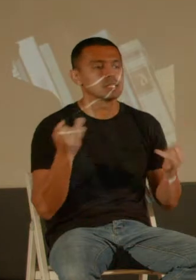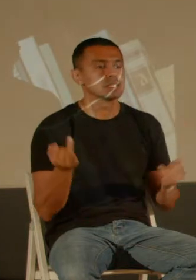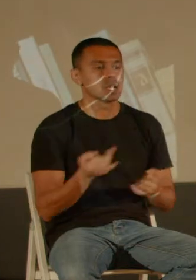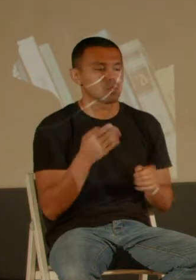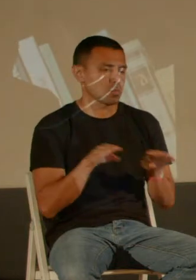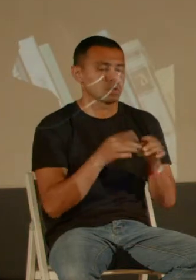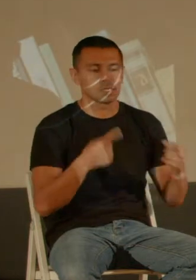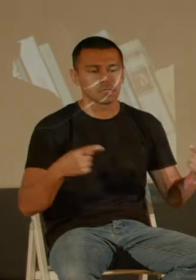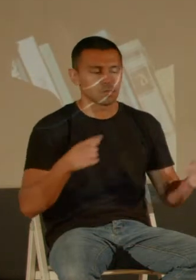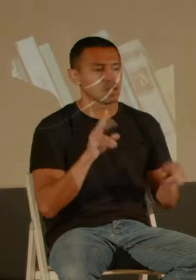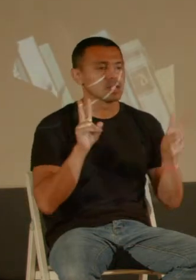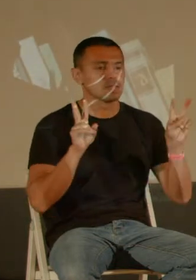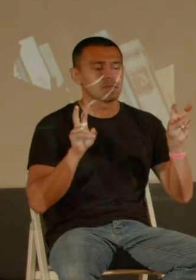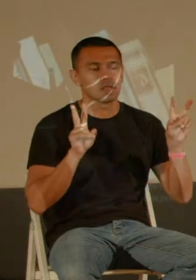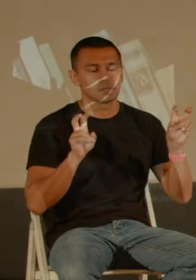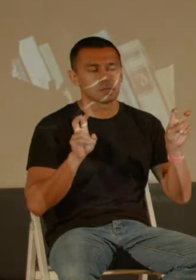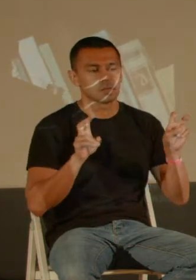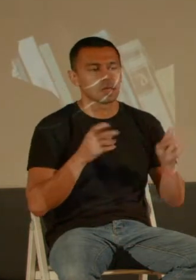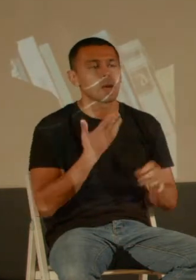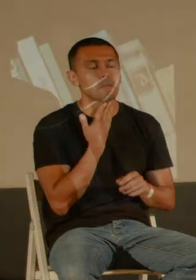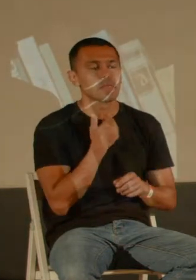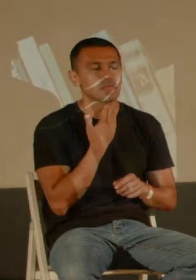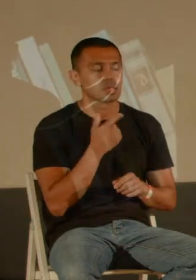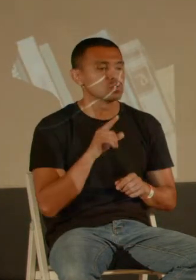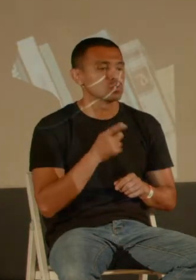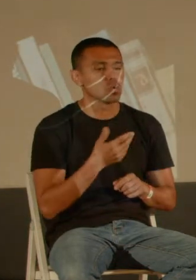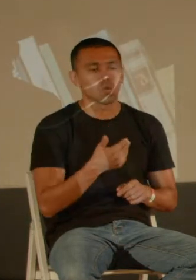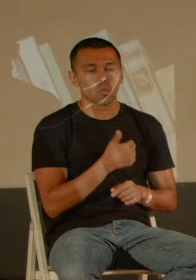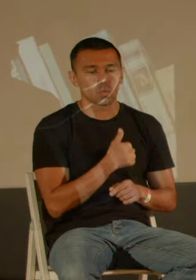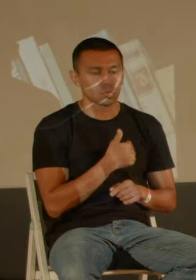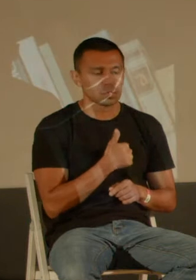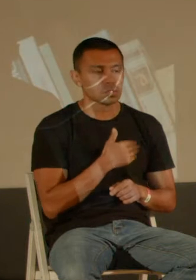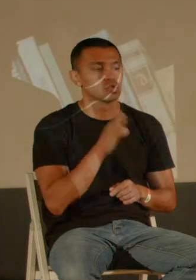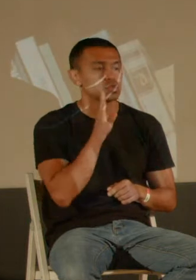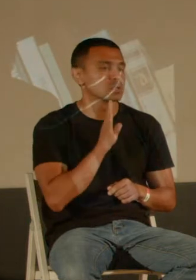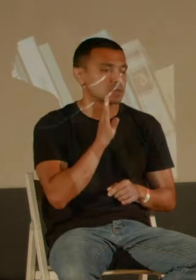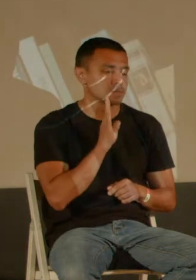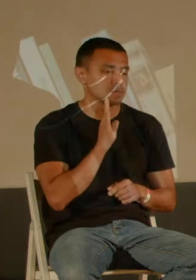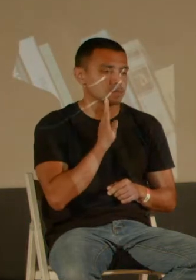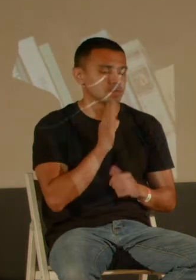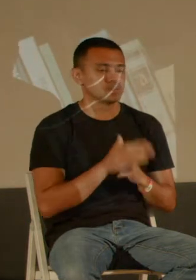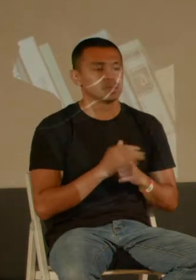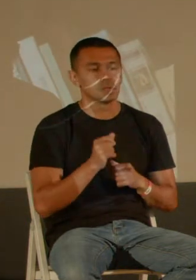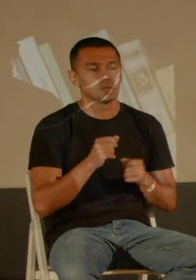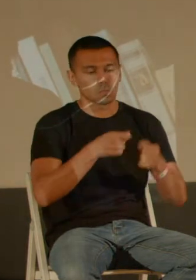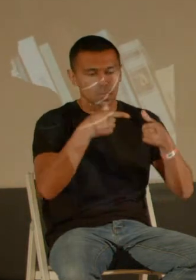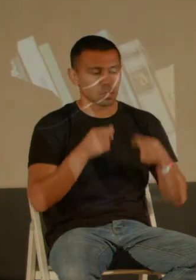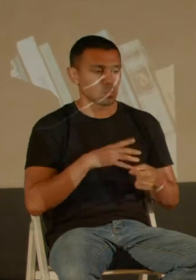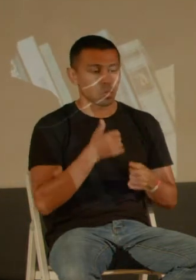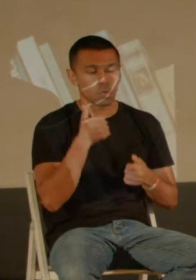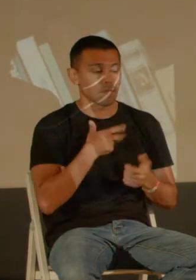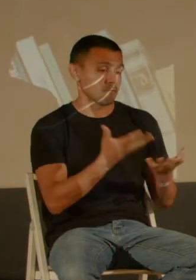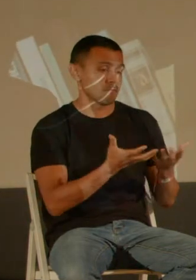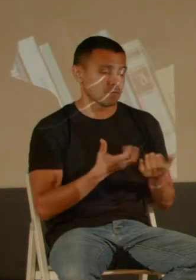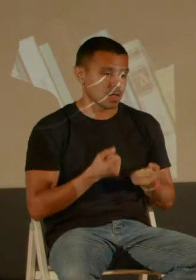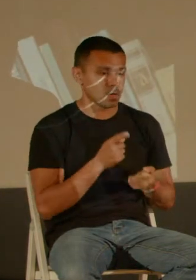«Цікаво» порівняно з іншими. Вона називалася «Апетити. Чого хочуть жінки?». І обкладинка була хороша. Я